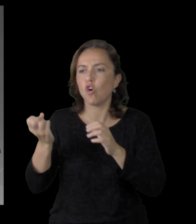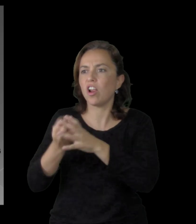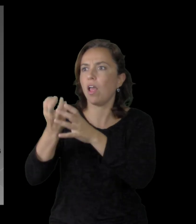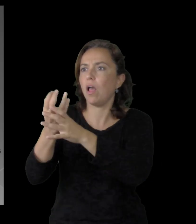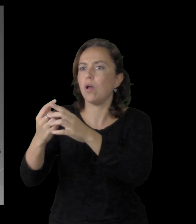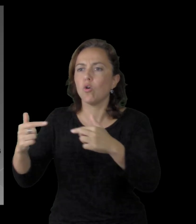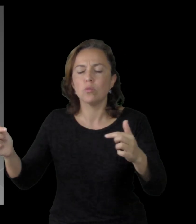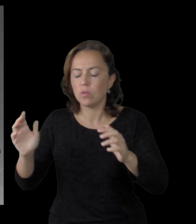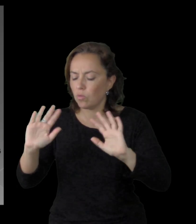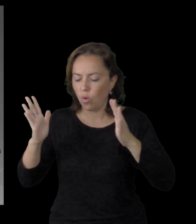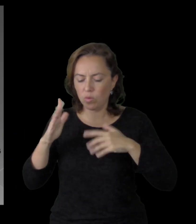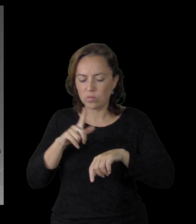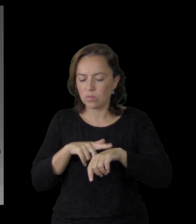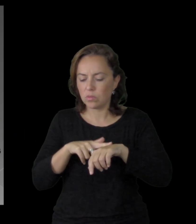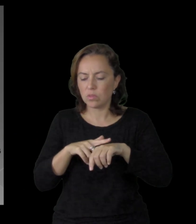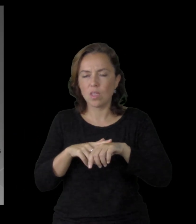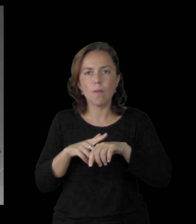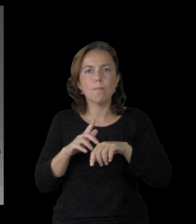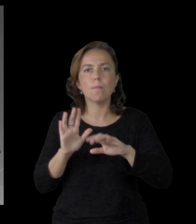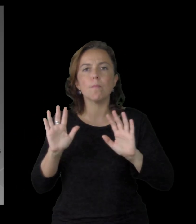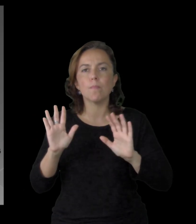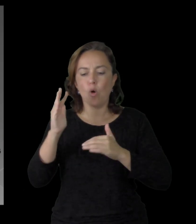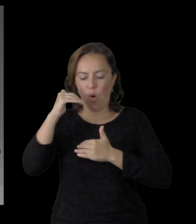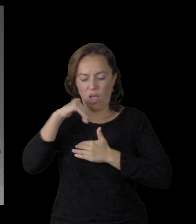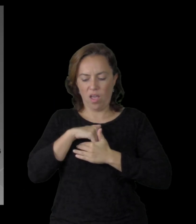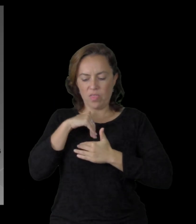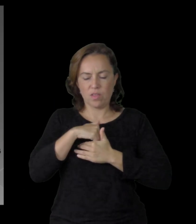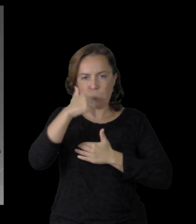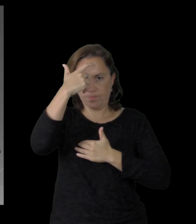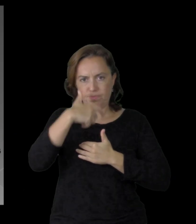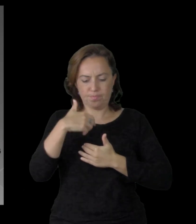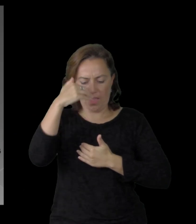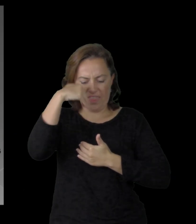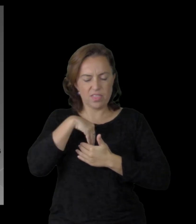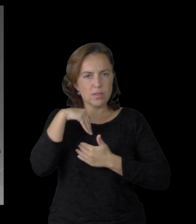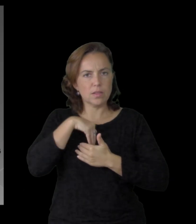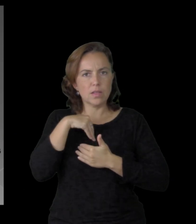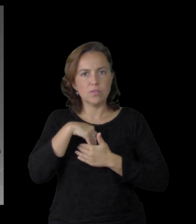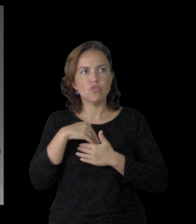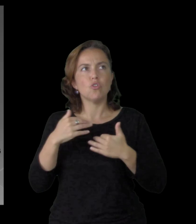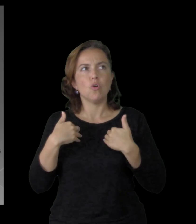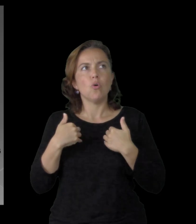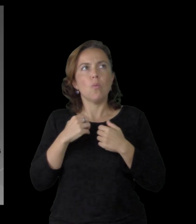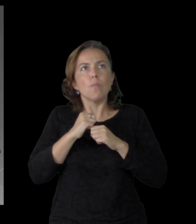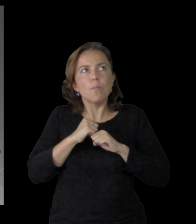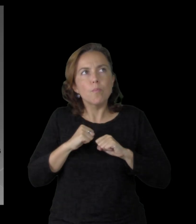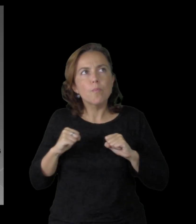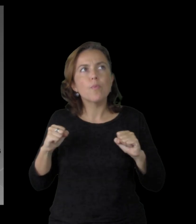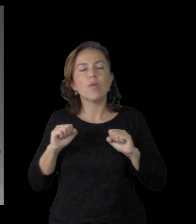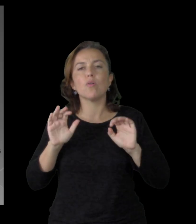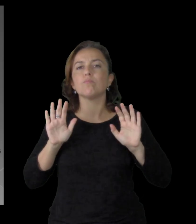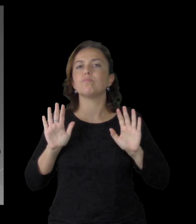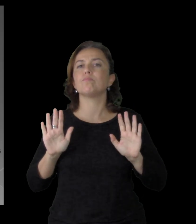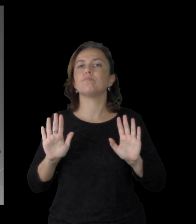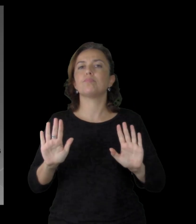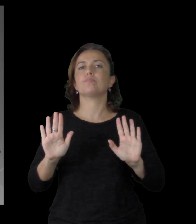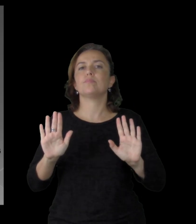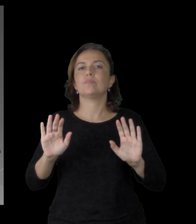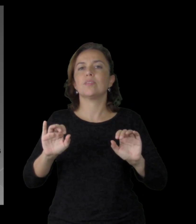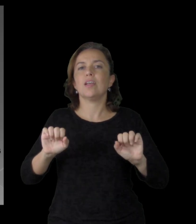cosas, sino que es un tiempo interior, donde nos permite suspender, entre comillas,